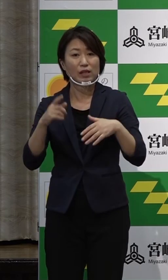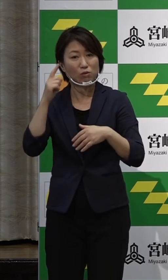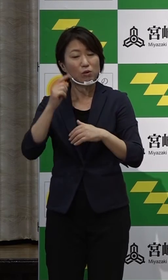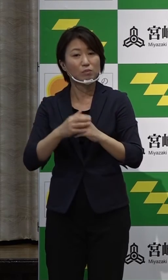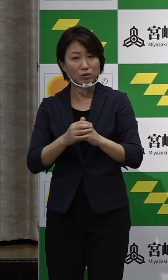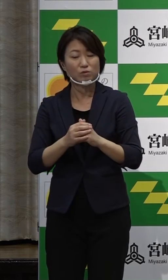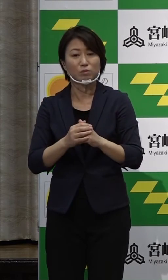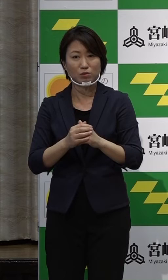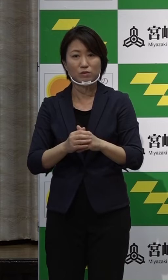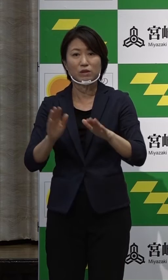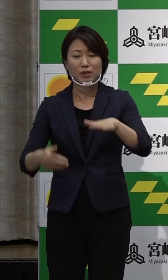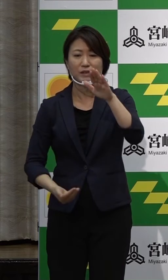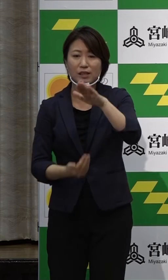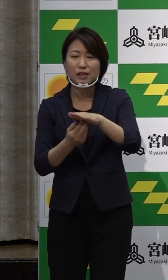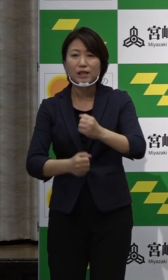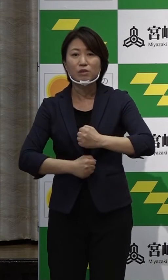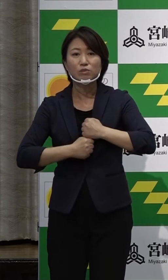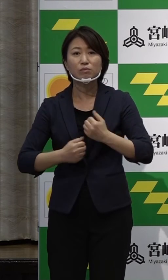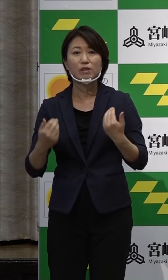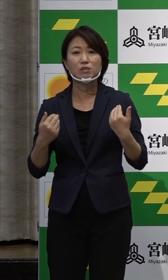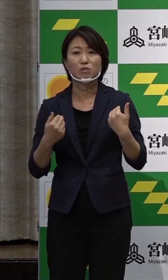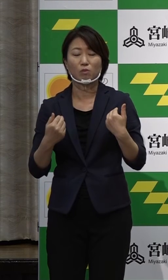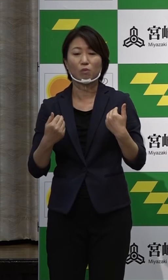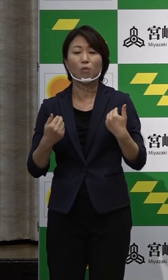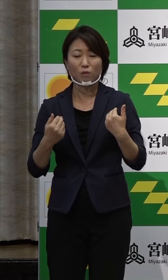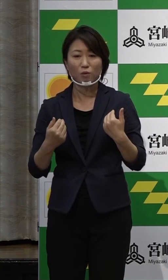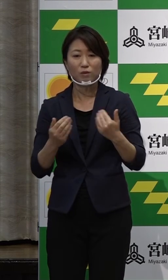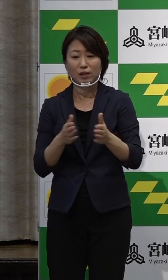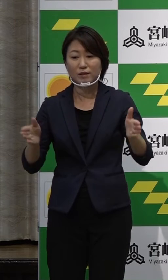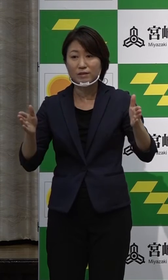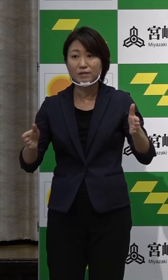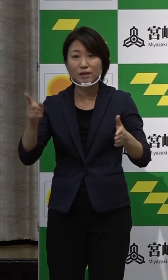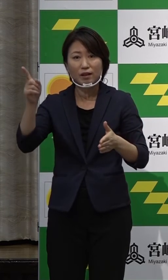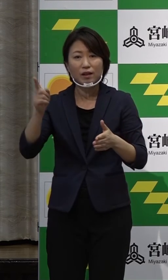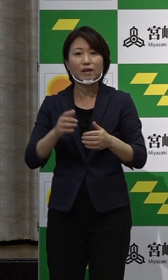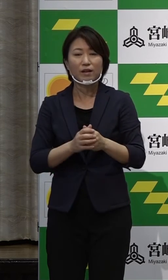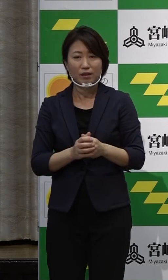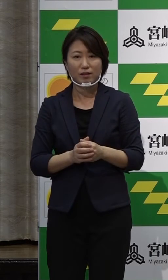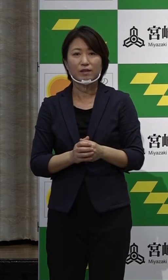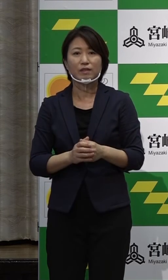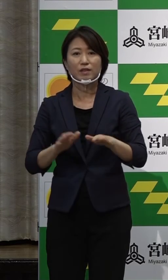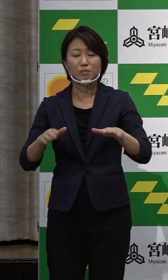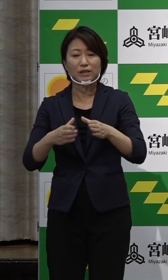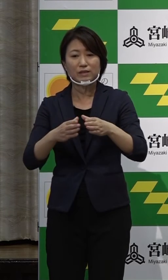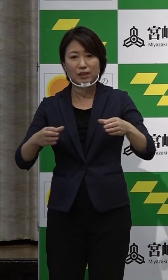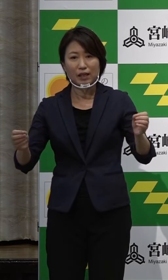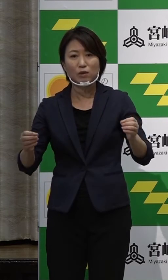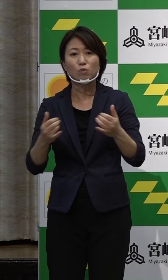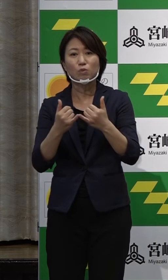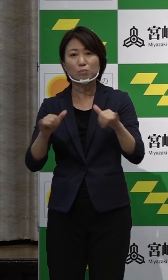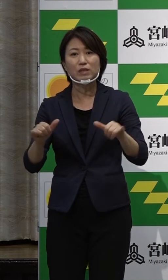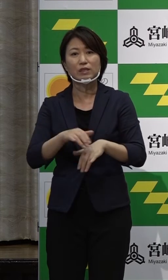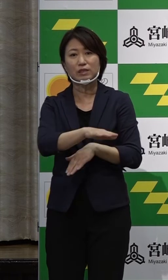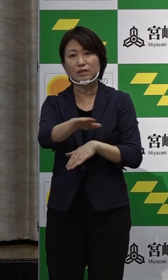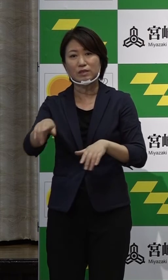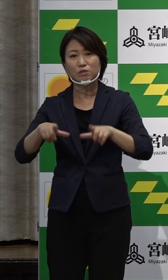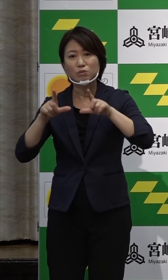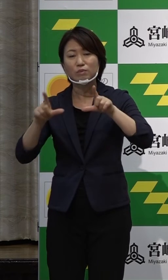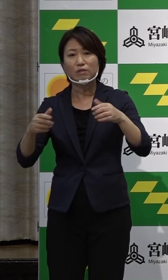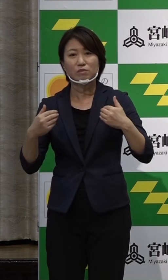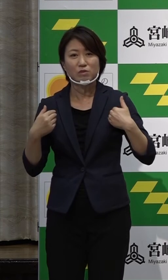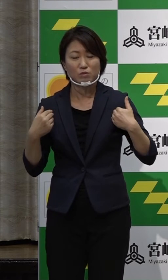最大限の警戒をすべき時であるということをですね、しっかりと全国民に伝えていく必要があるのでは